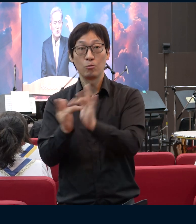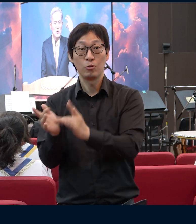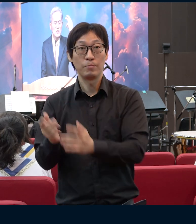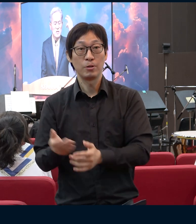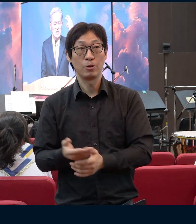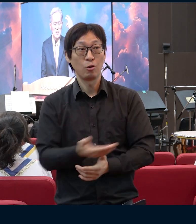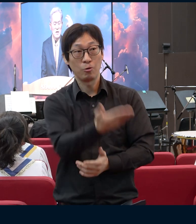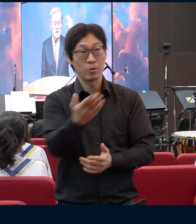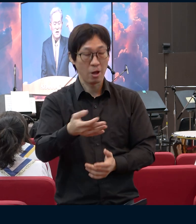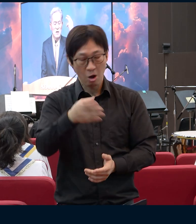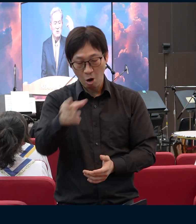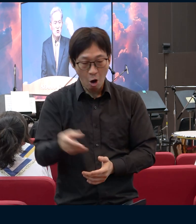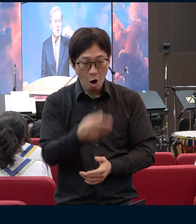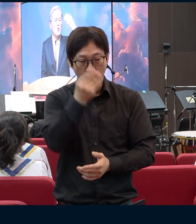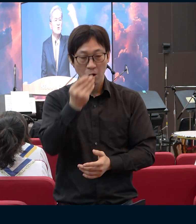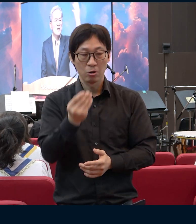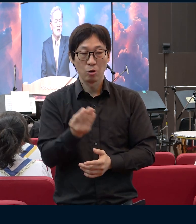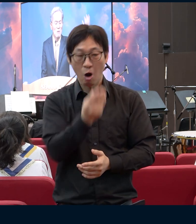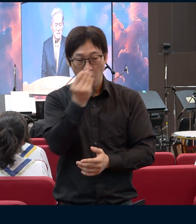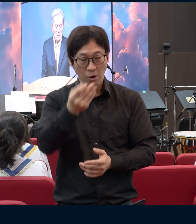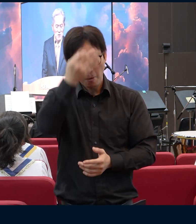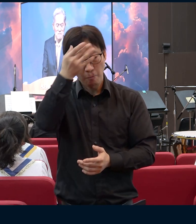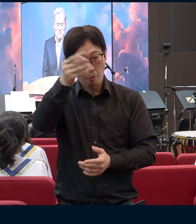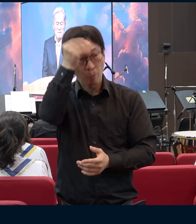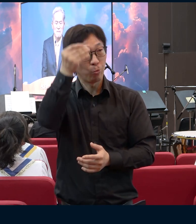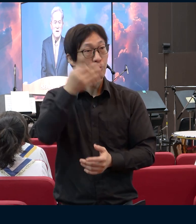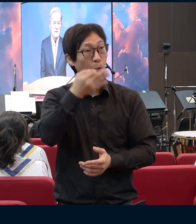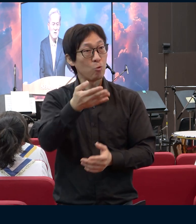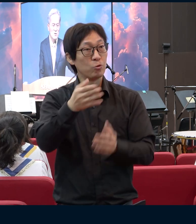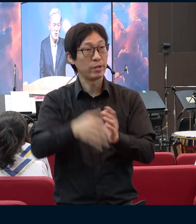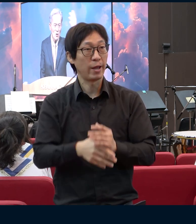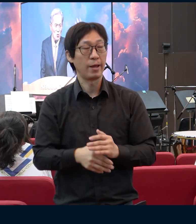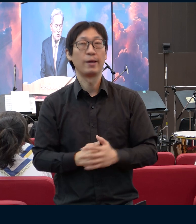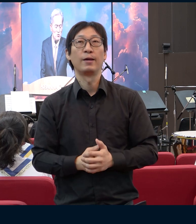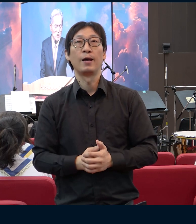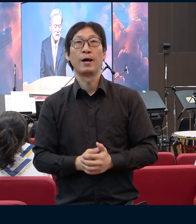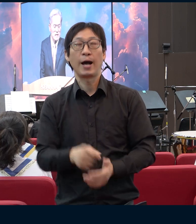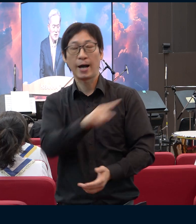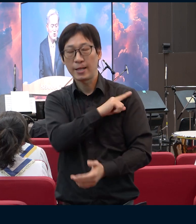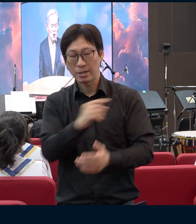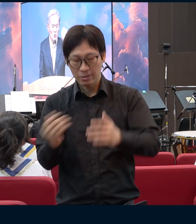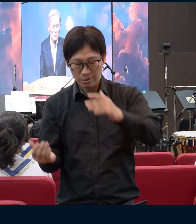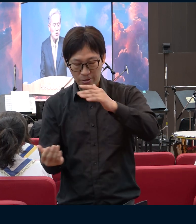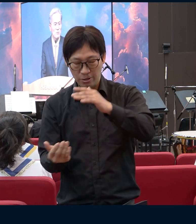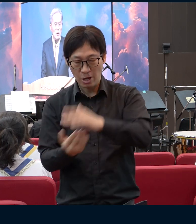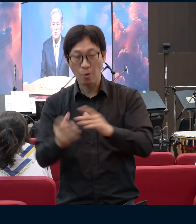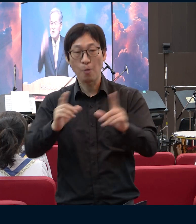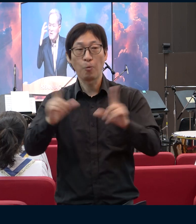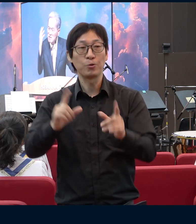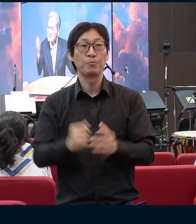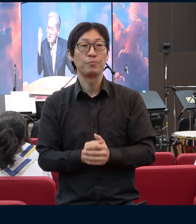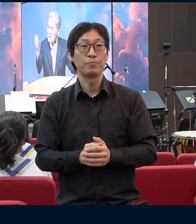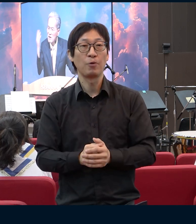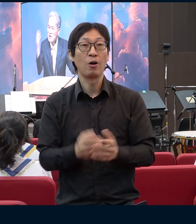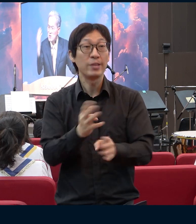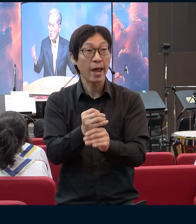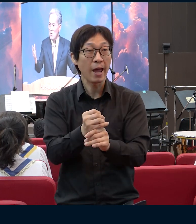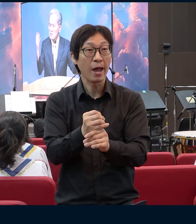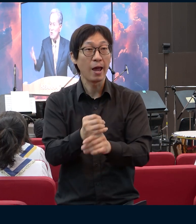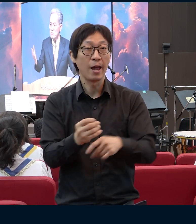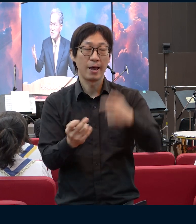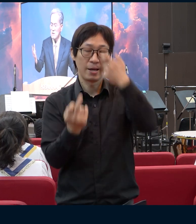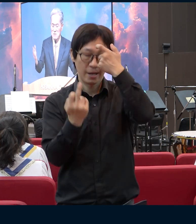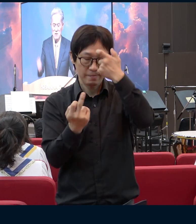본을 보여주신 것이 주님의 공생애라고 한다면 그 최고의 순간, 그 최고의 모습은 바로 겟세마네의